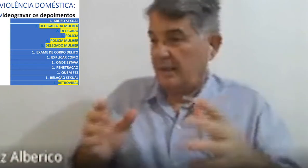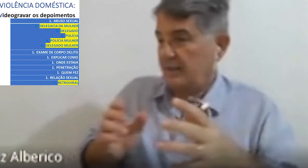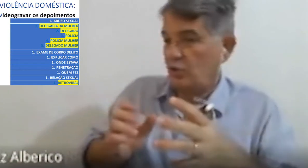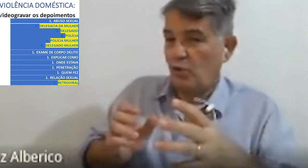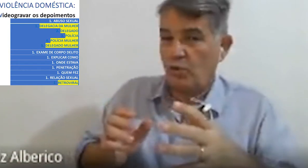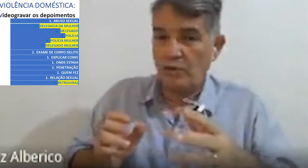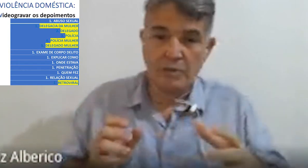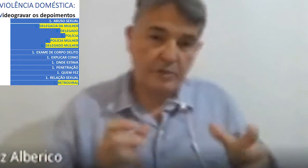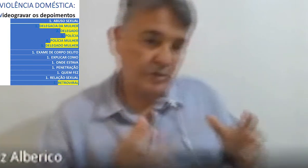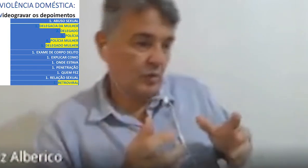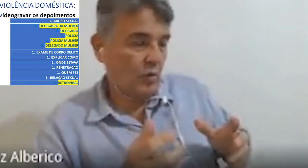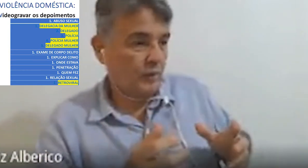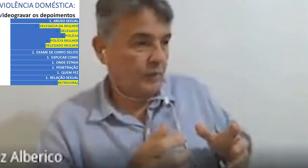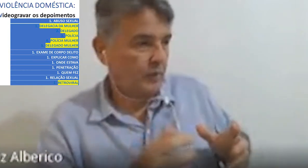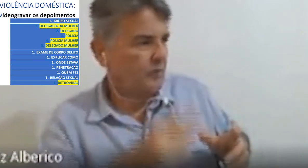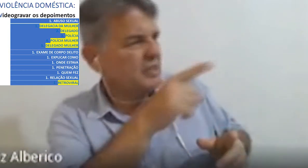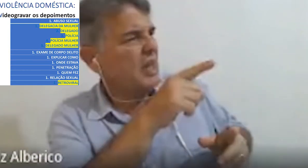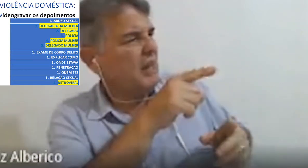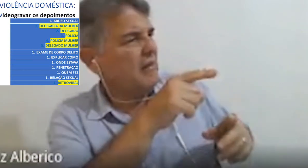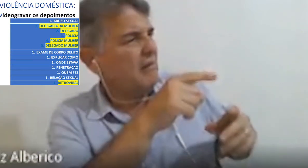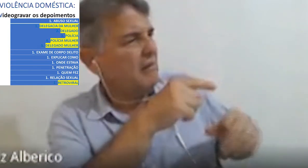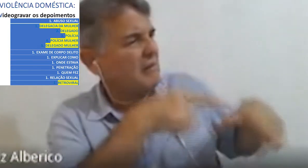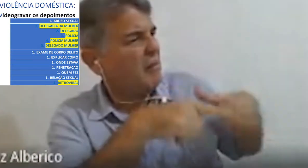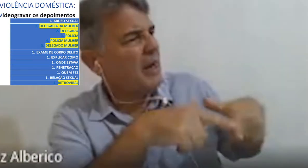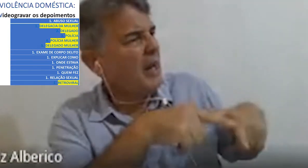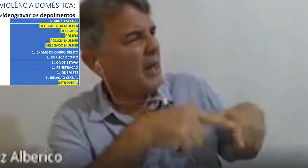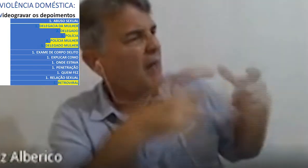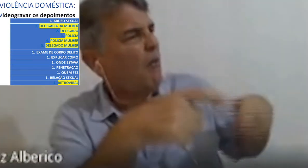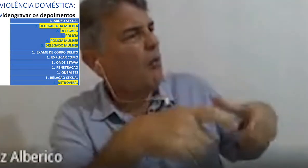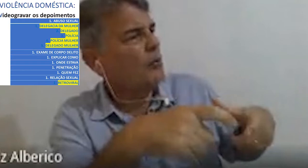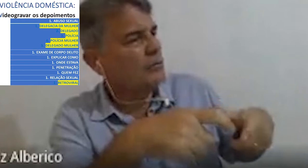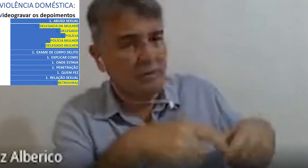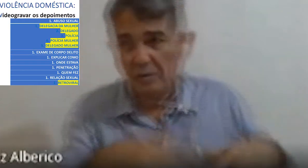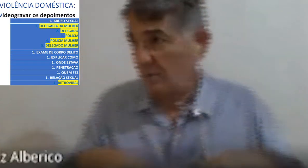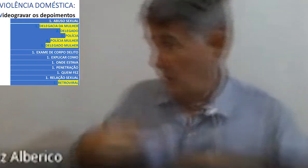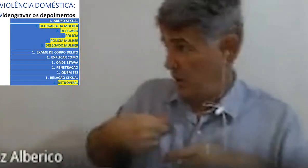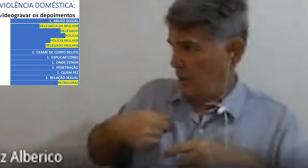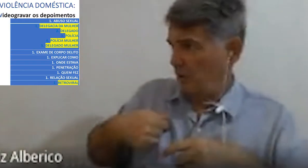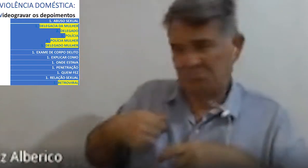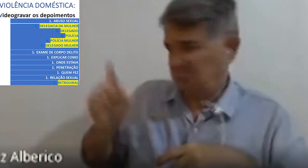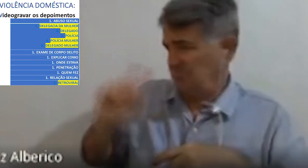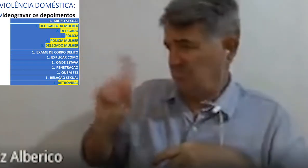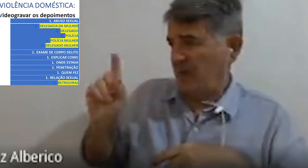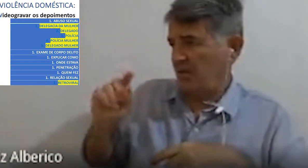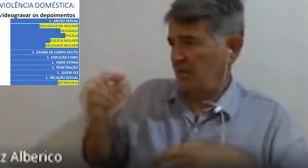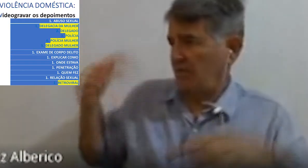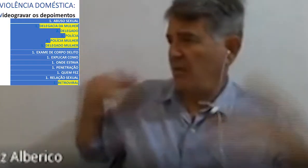esse jogo de corpo. Você trabalhar onde? Eu? Não,